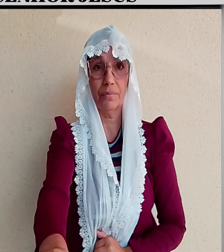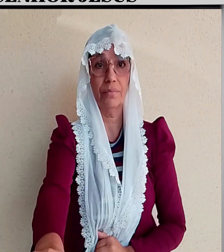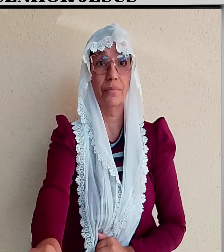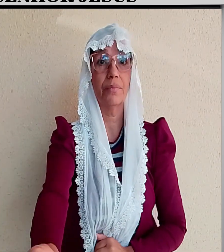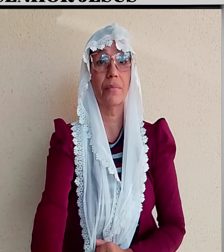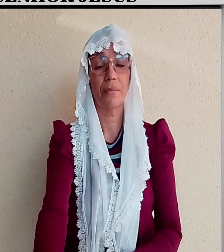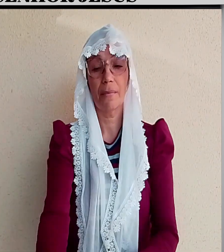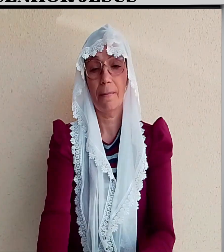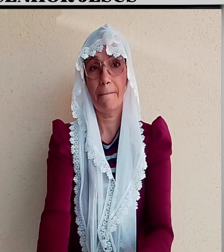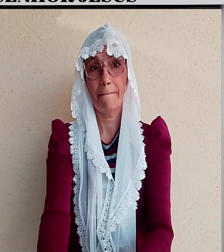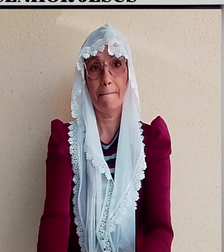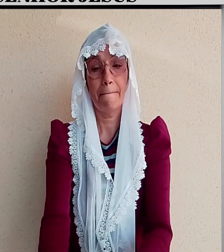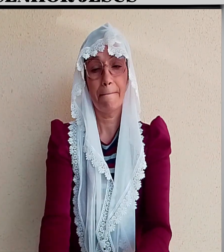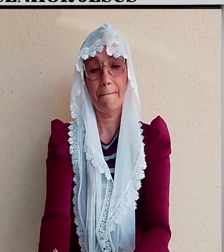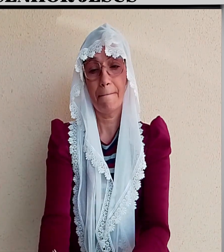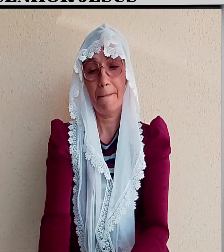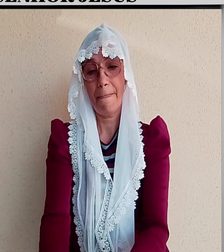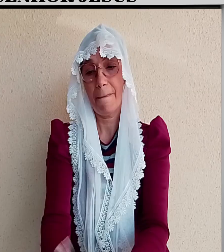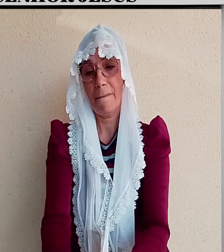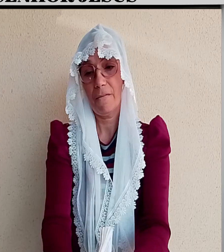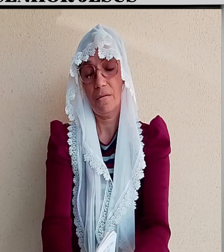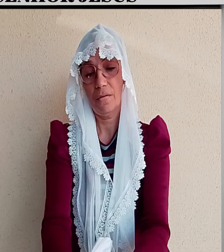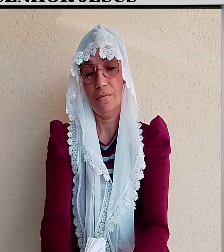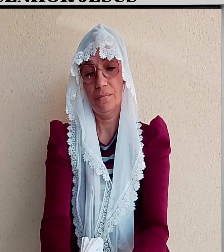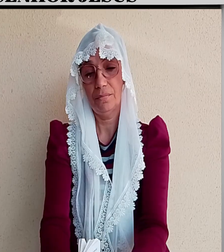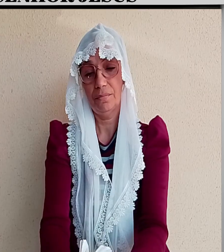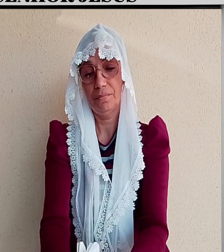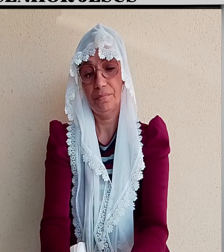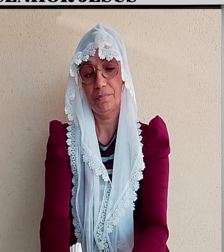137. Glória, glória a Deus.